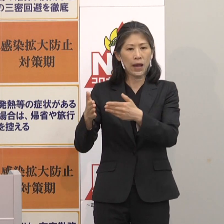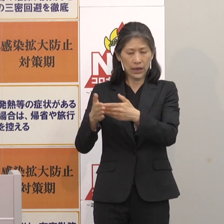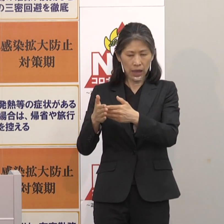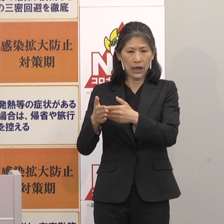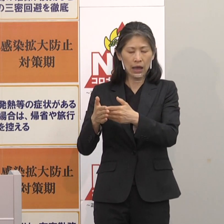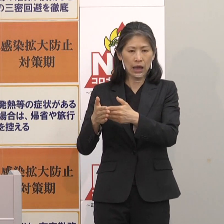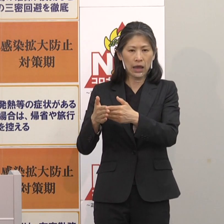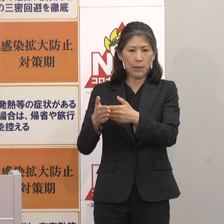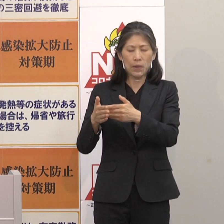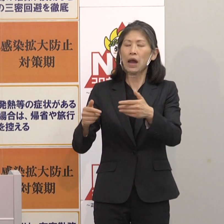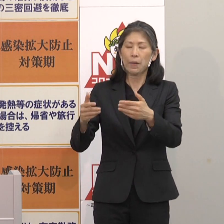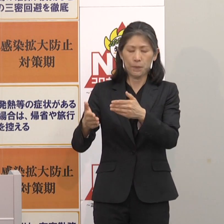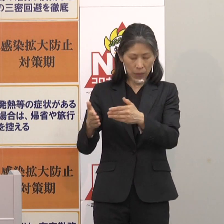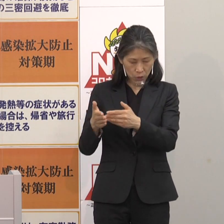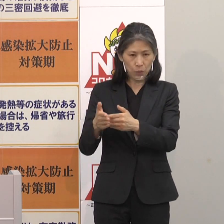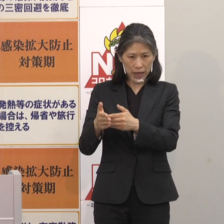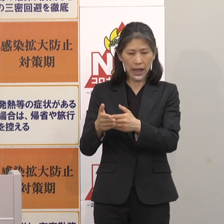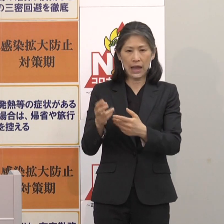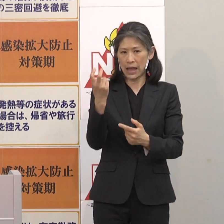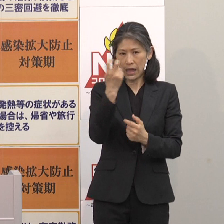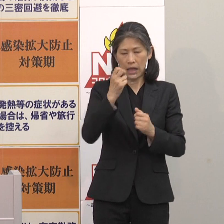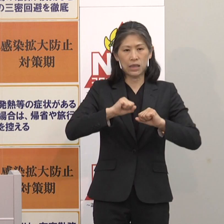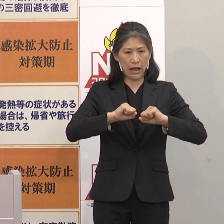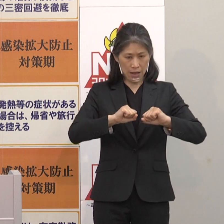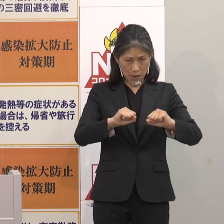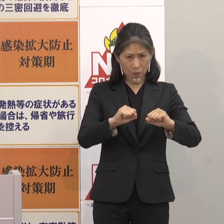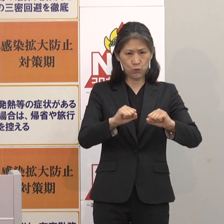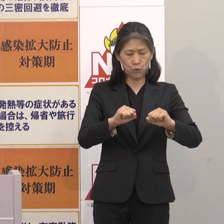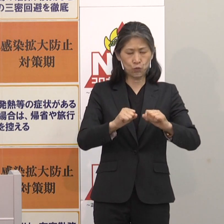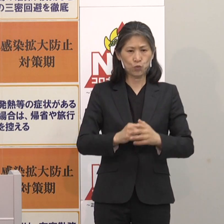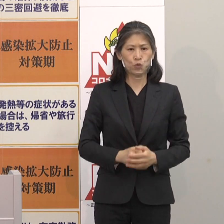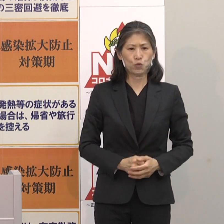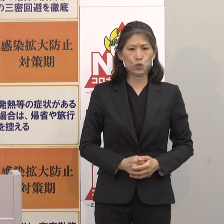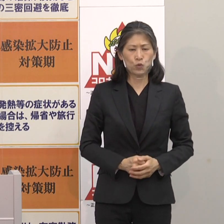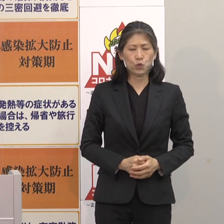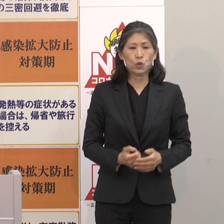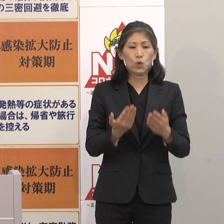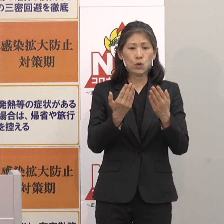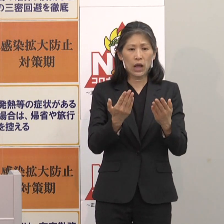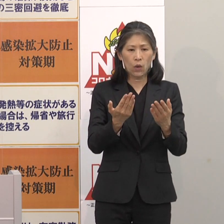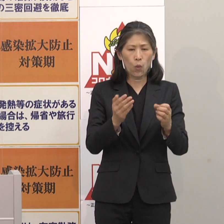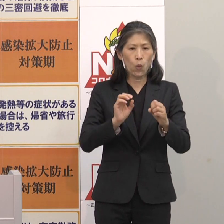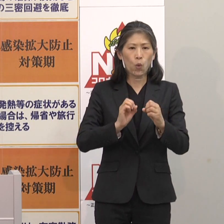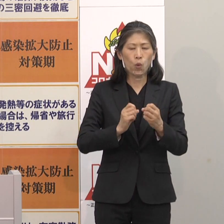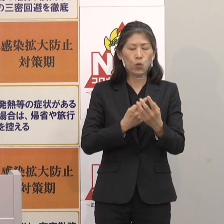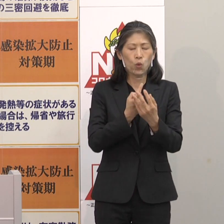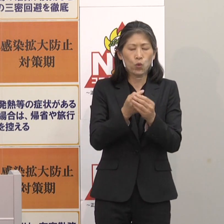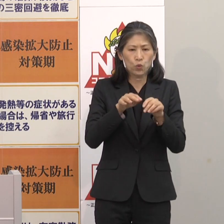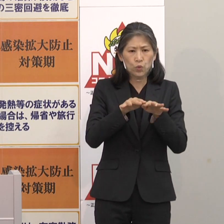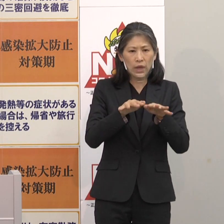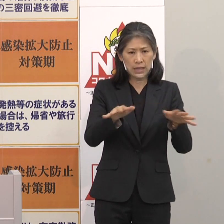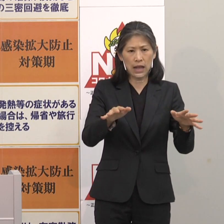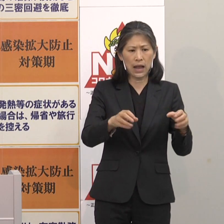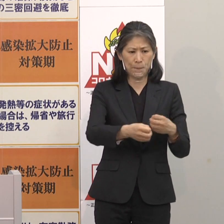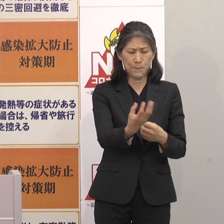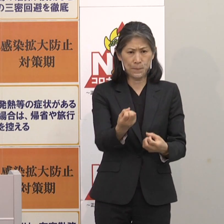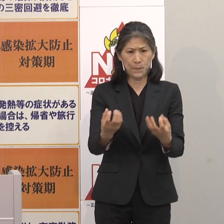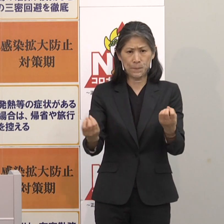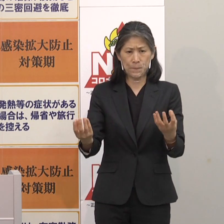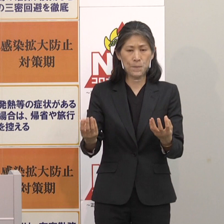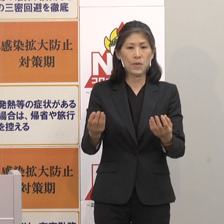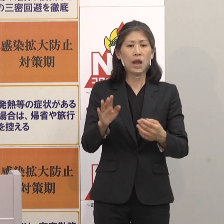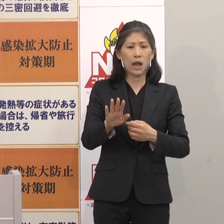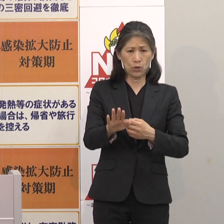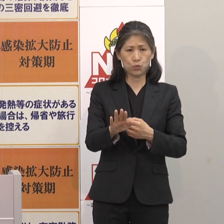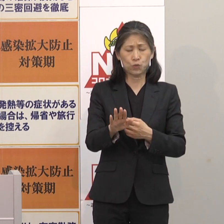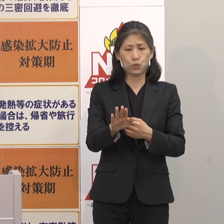たいと思います。また学校部活動におけるクラスターが発生しておりますけれども、これらを未然に防ぐ